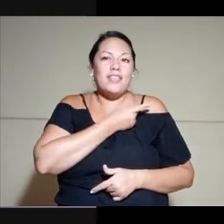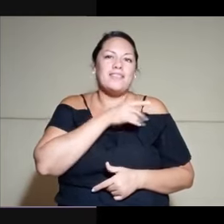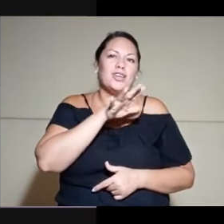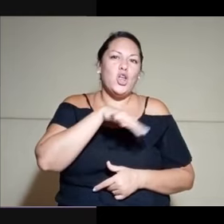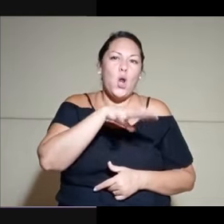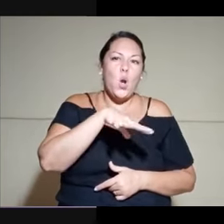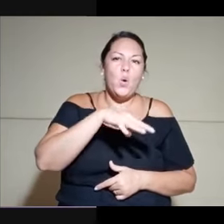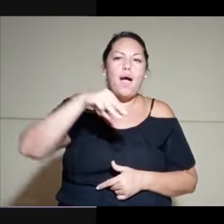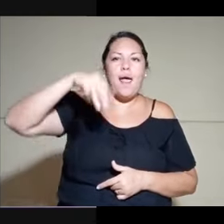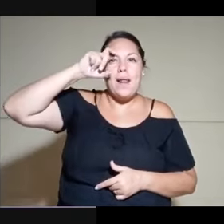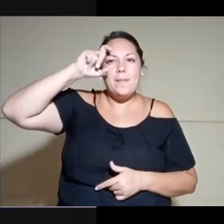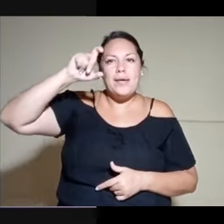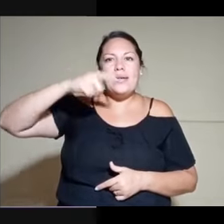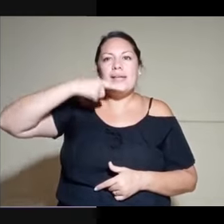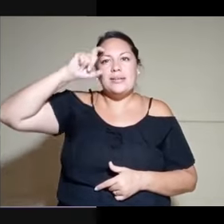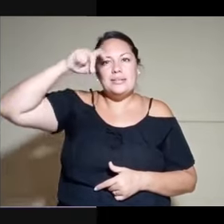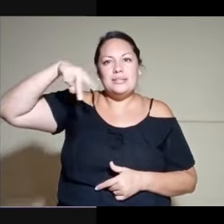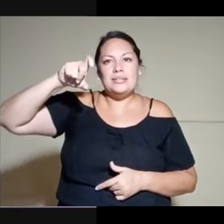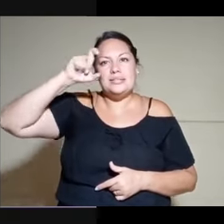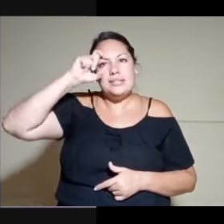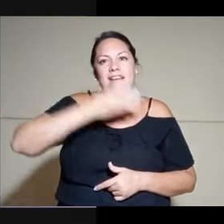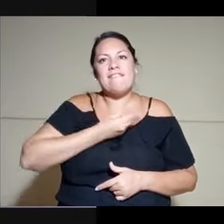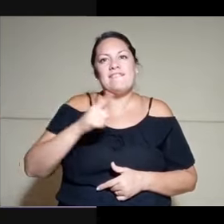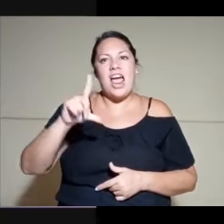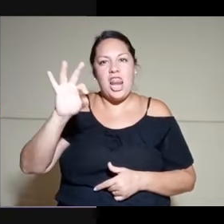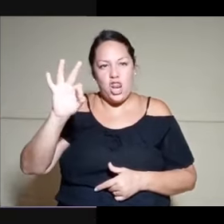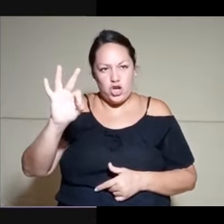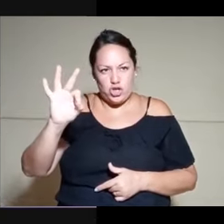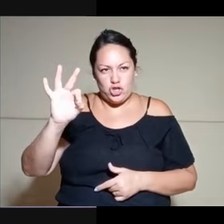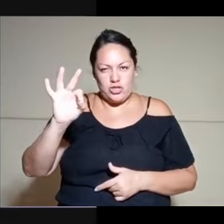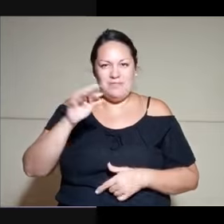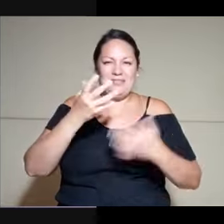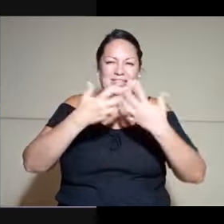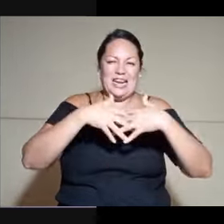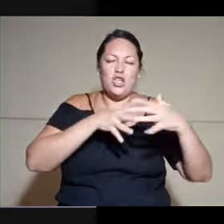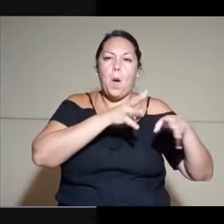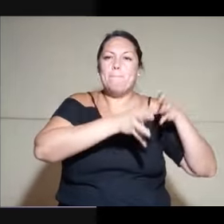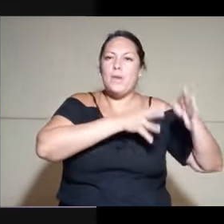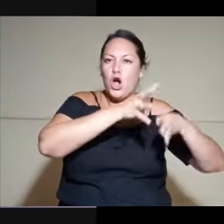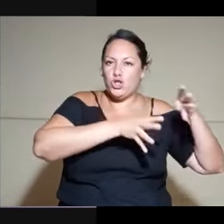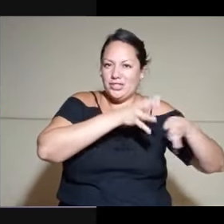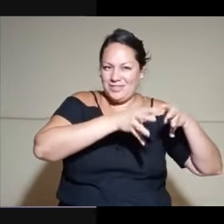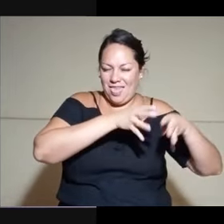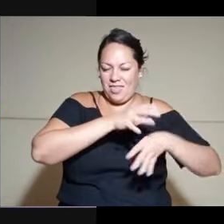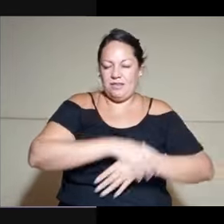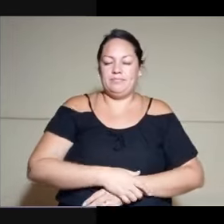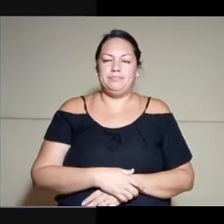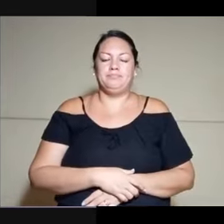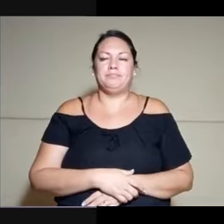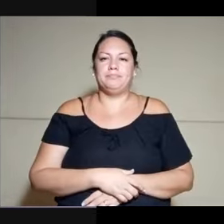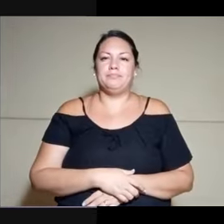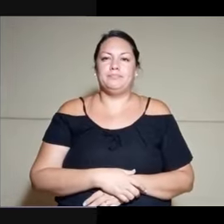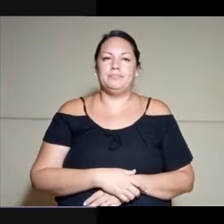como dato curioso, la sustancia negra también está acá en el mesencéfalo, es parte de los núcleos basales. Núcleos basales